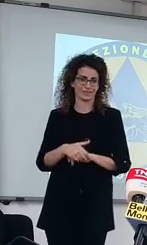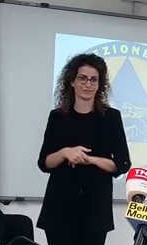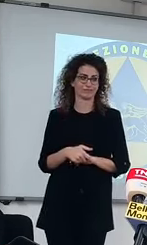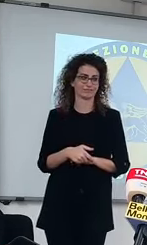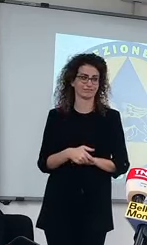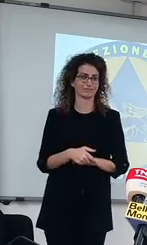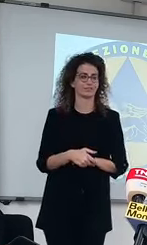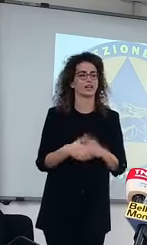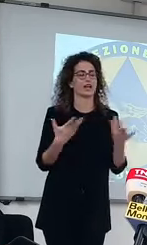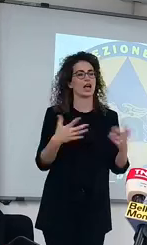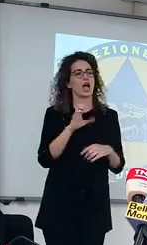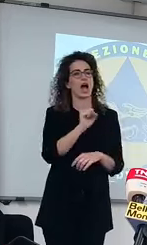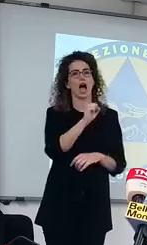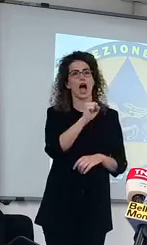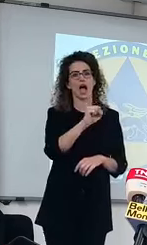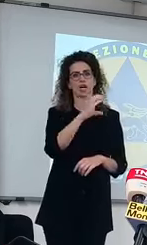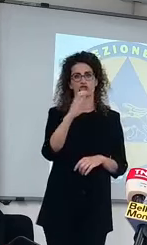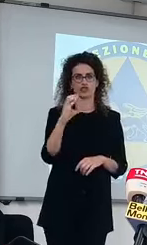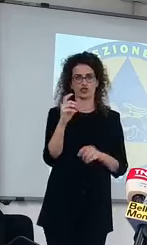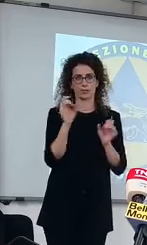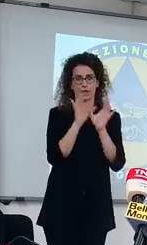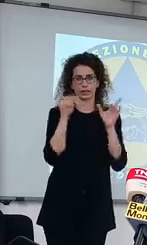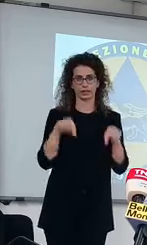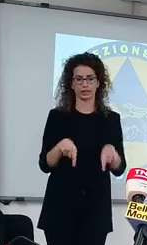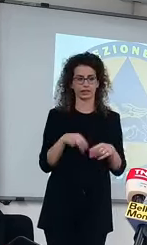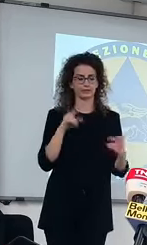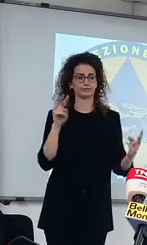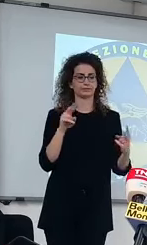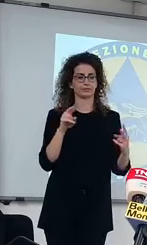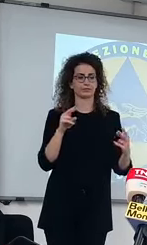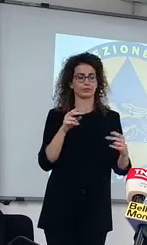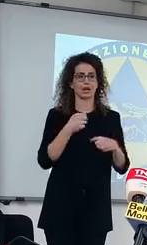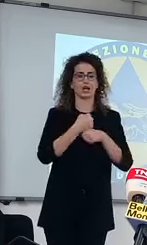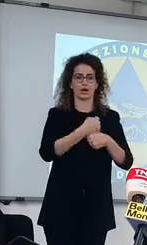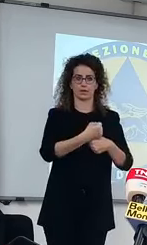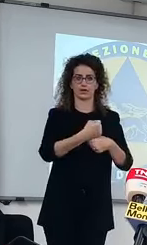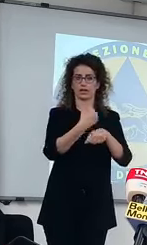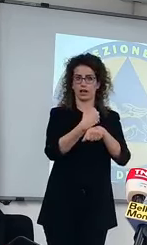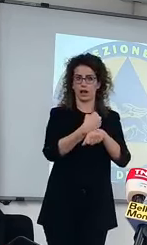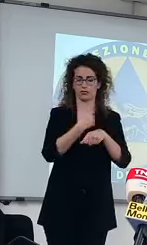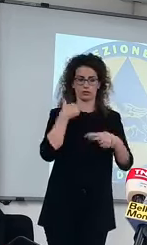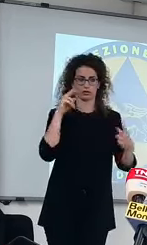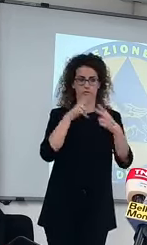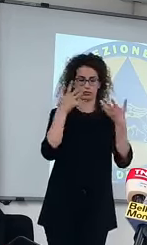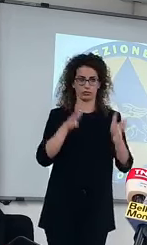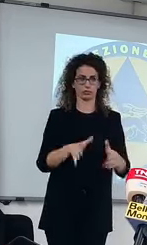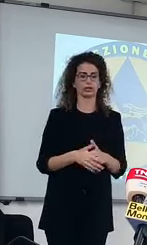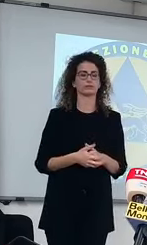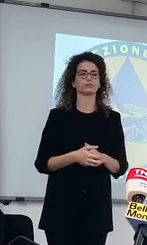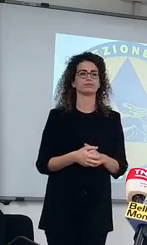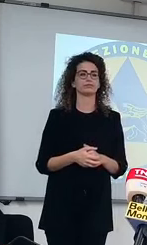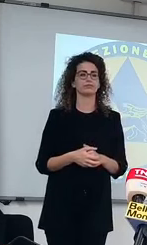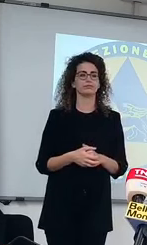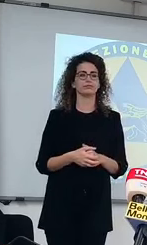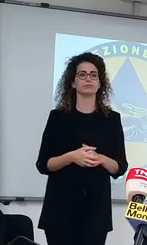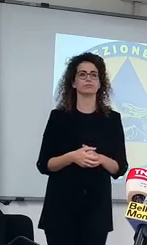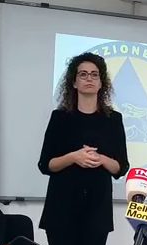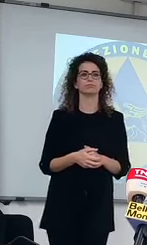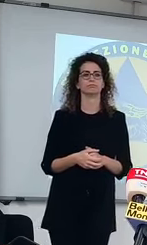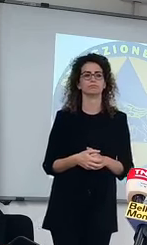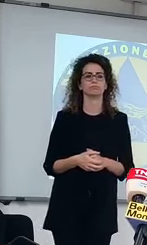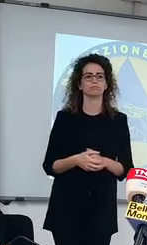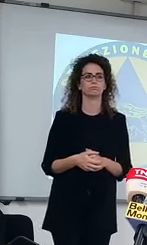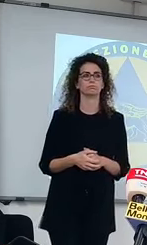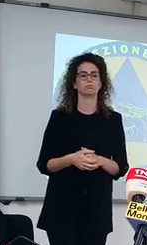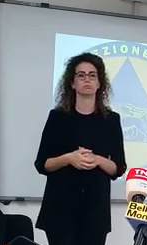Allora, su ACC questa mattina ho incontrato i rappresentanti dei lavoratori. Li ho incontrati peraltro a San